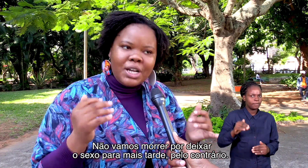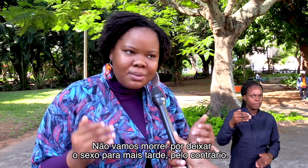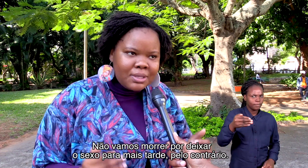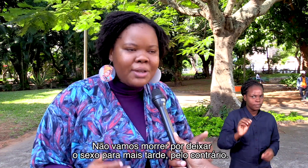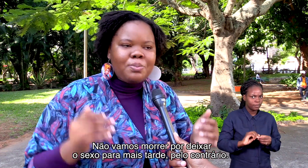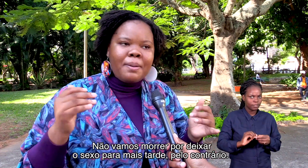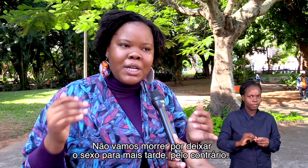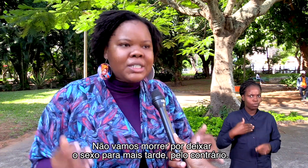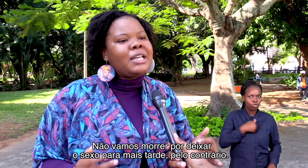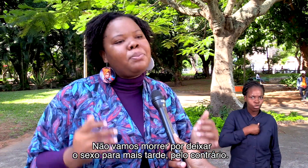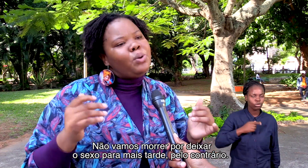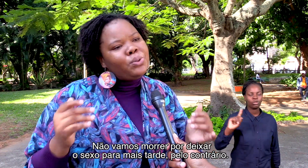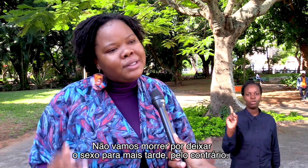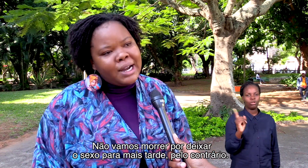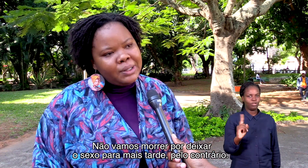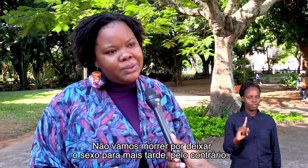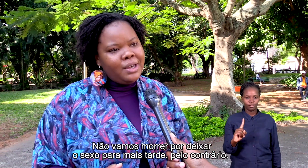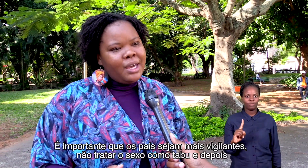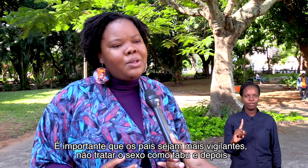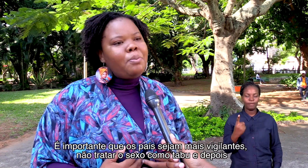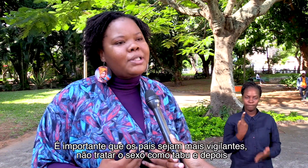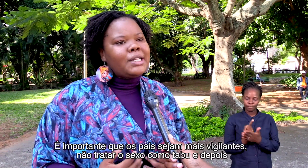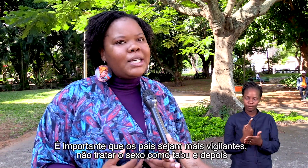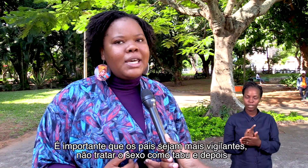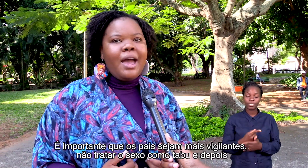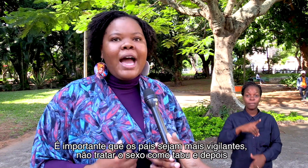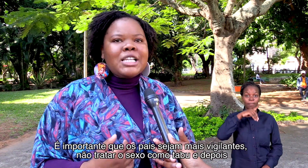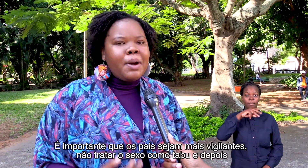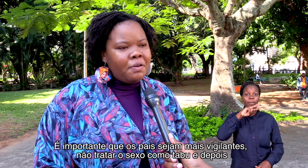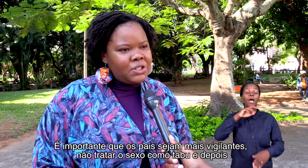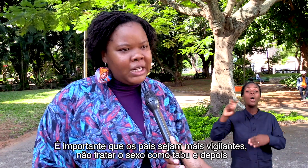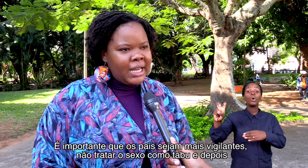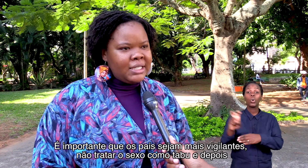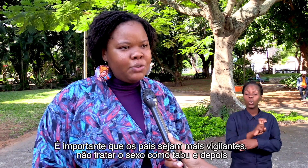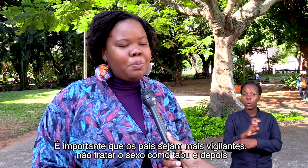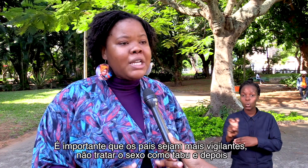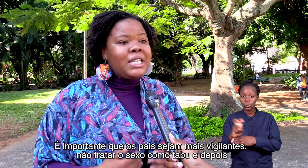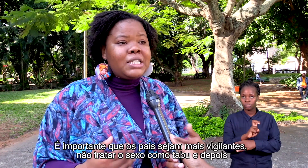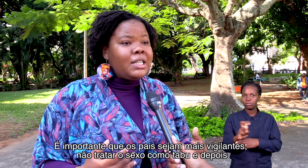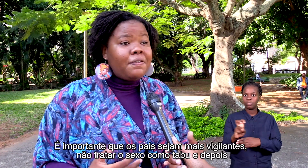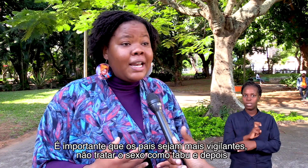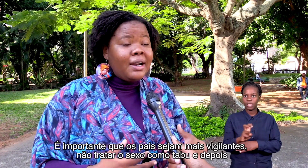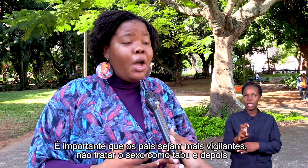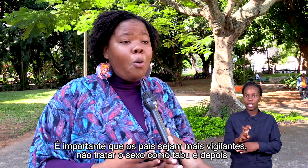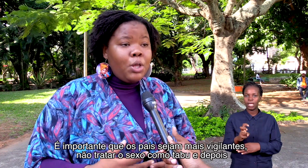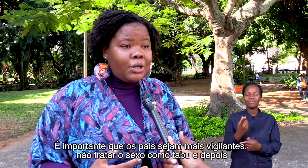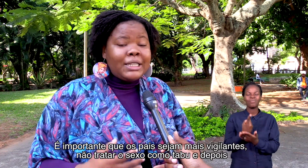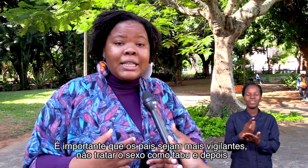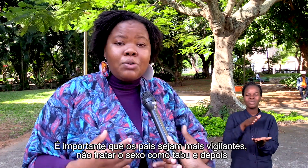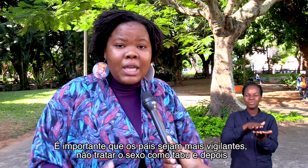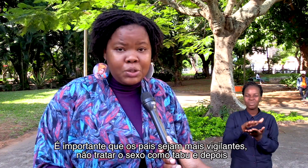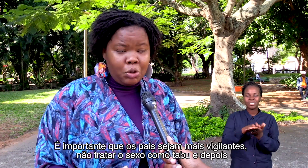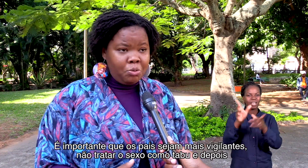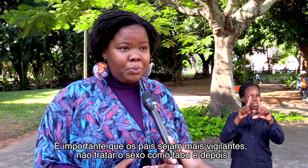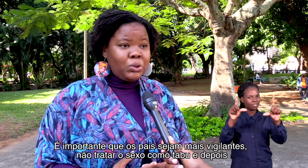se deixares o sexo para mais tarde, pelo contrário. Então é importante que haja maior vigilância, os pais deixem de falar, ou melhor, de